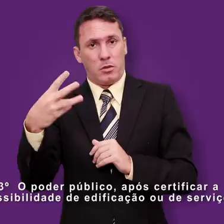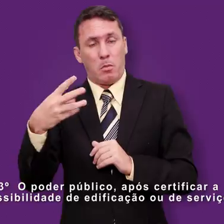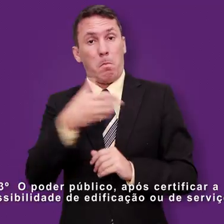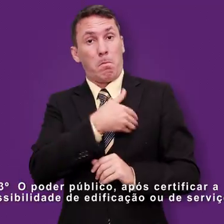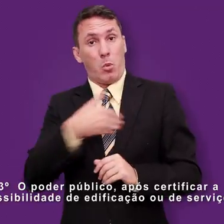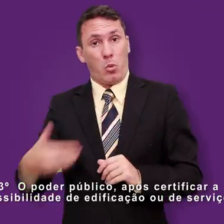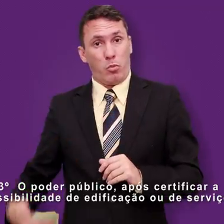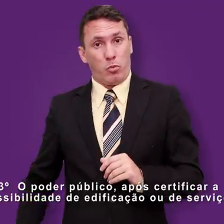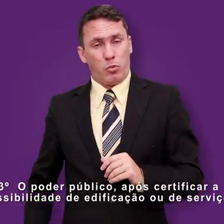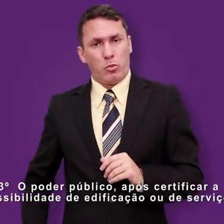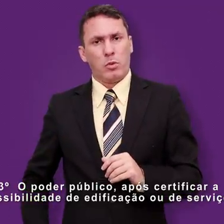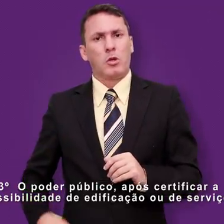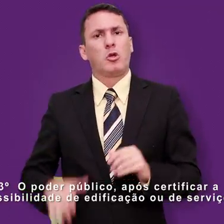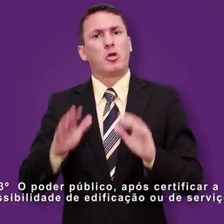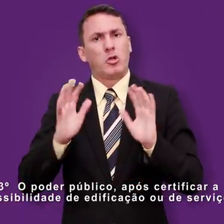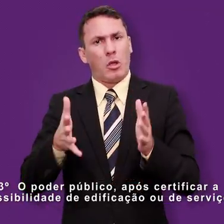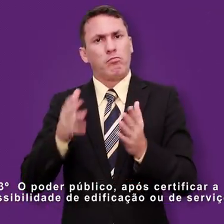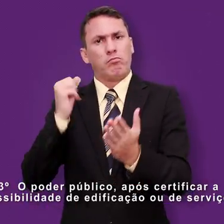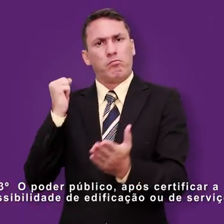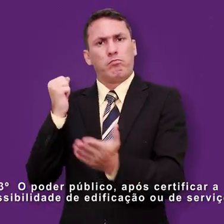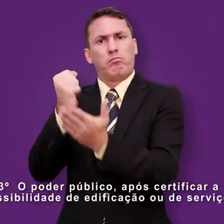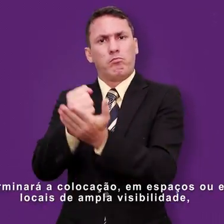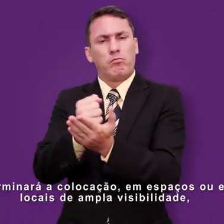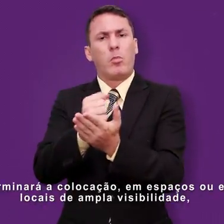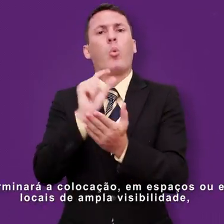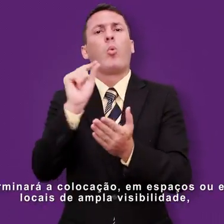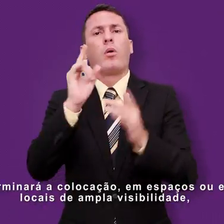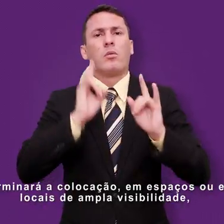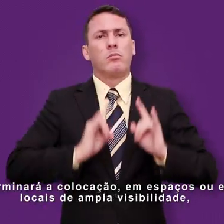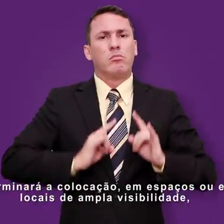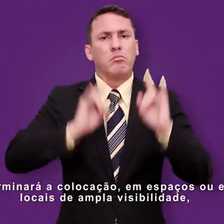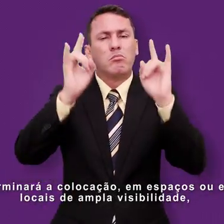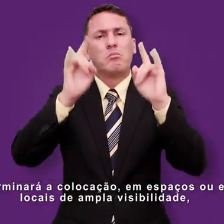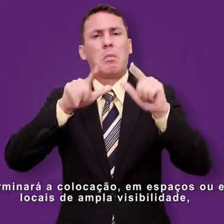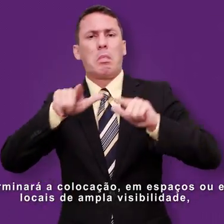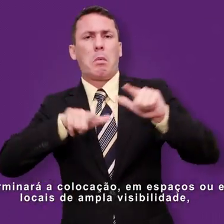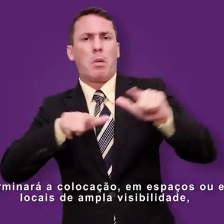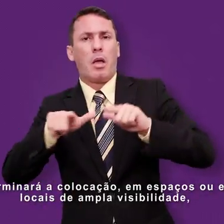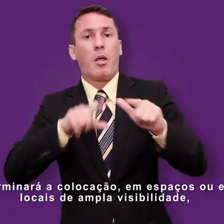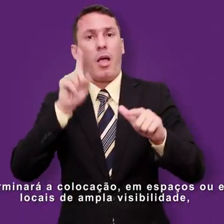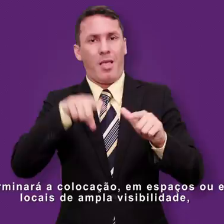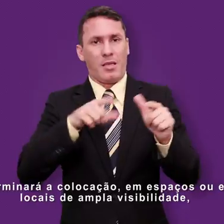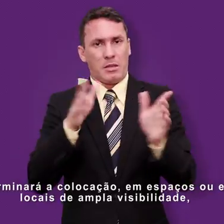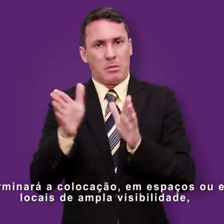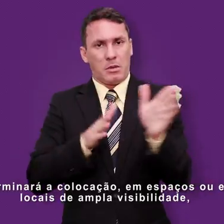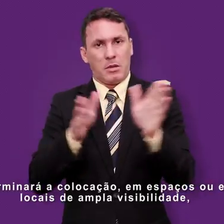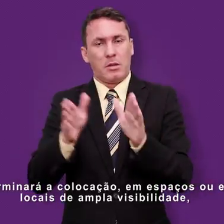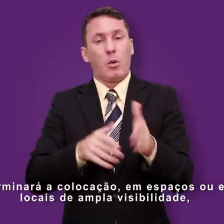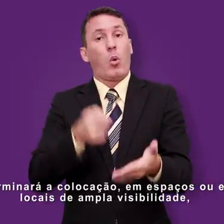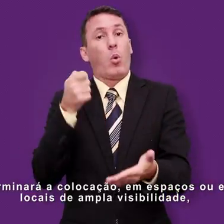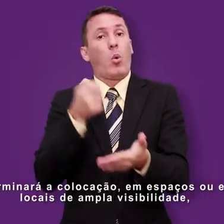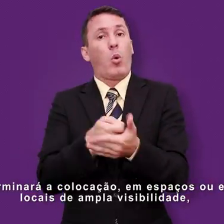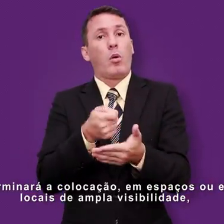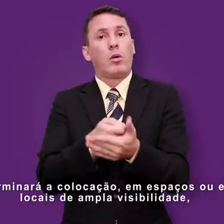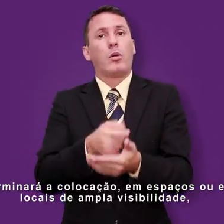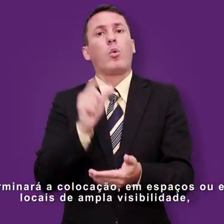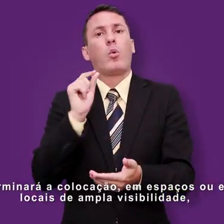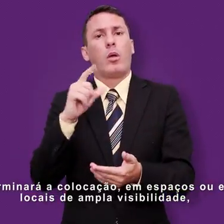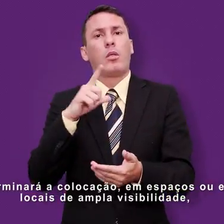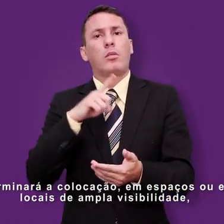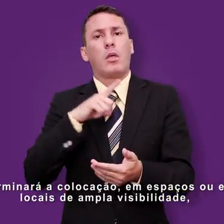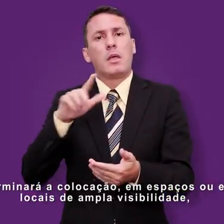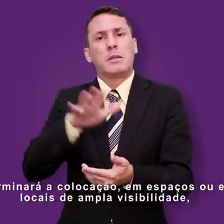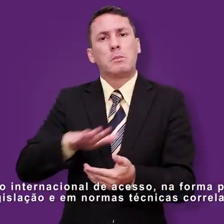a acessibilidade de edificação ou de serviço, determinará a colocação em espaços ou em locais de